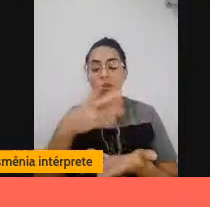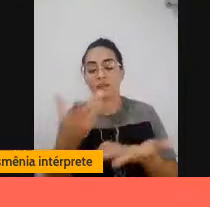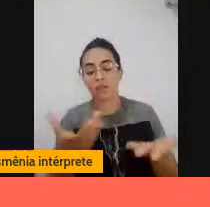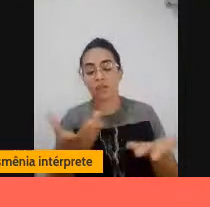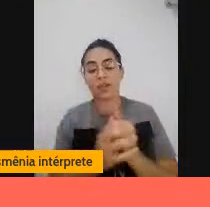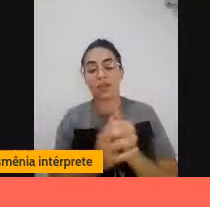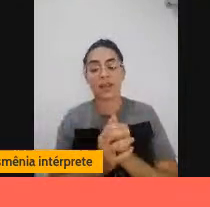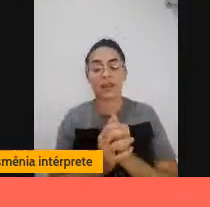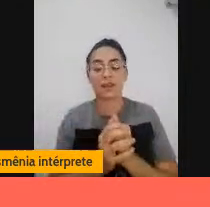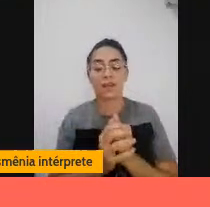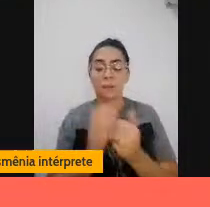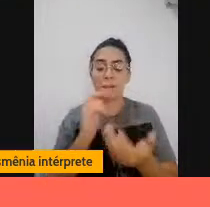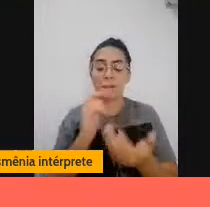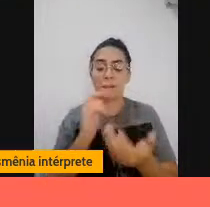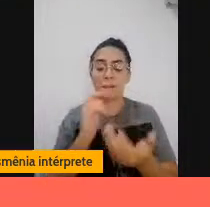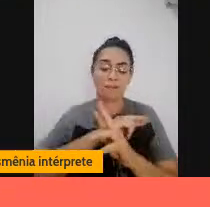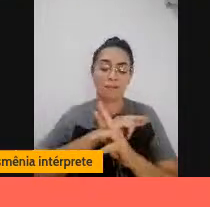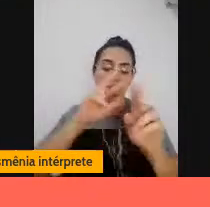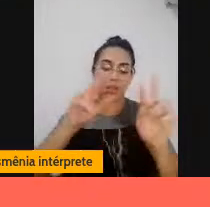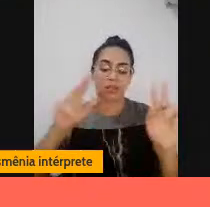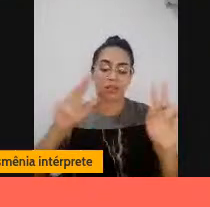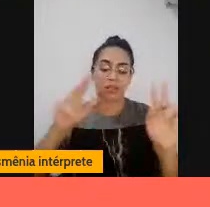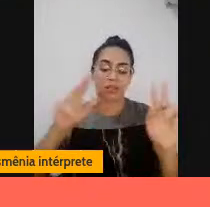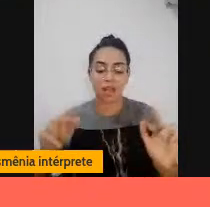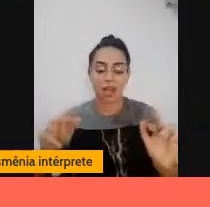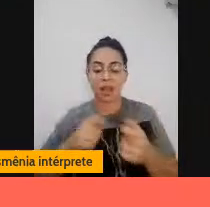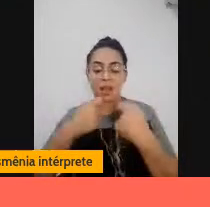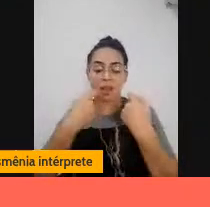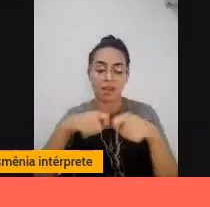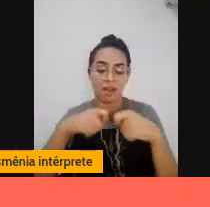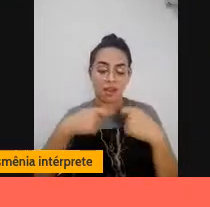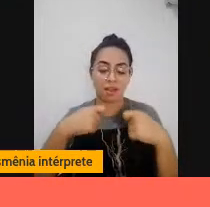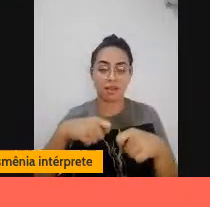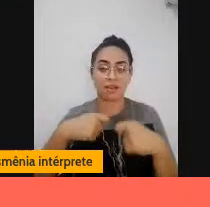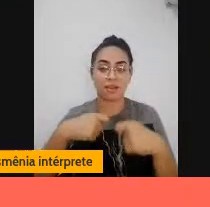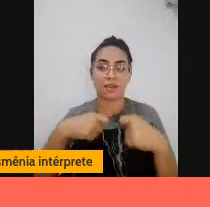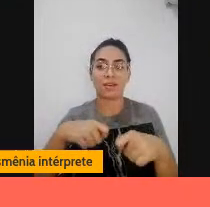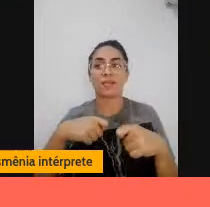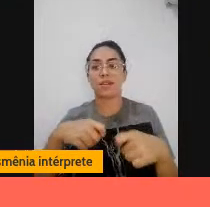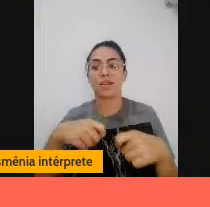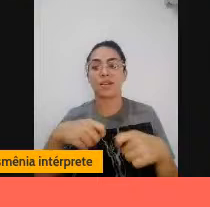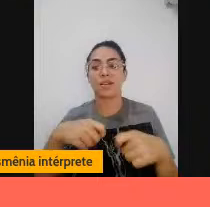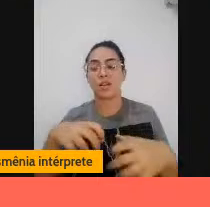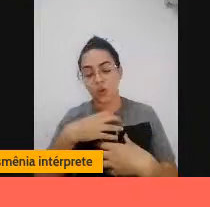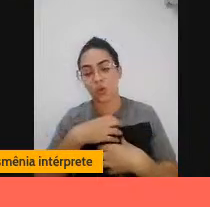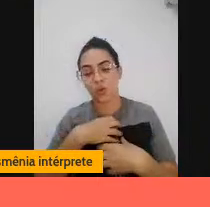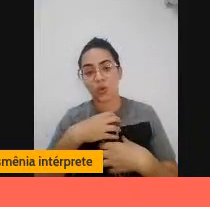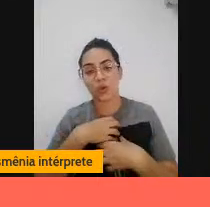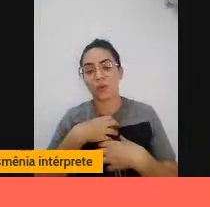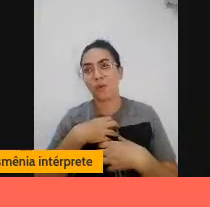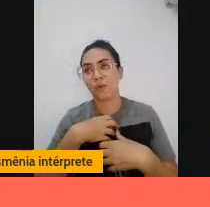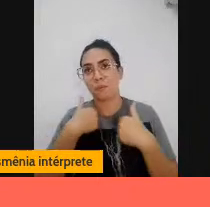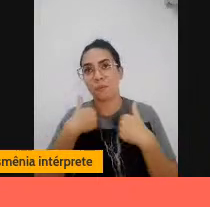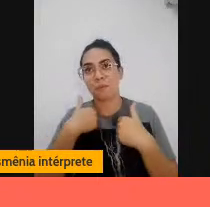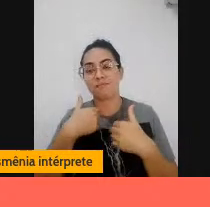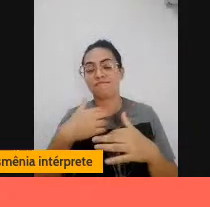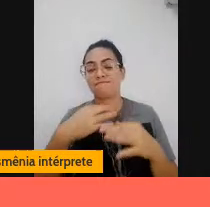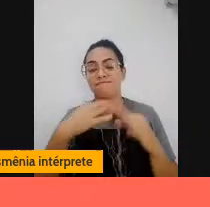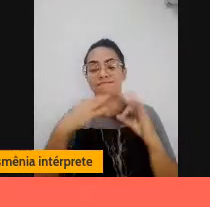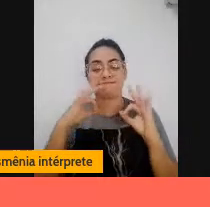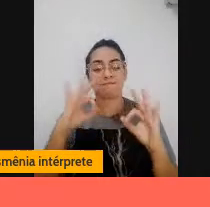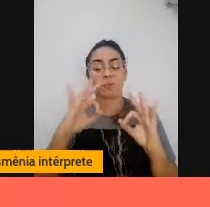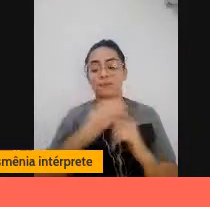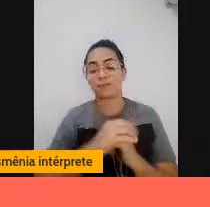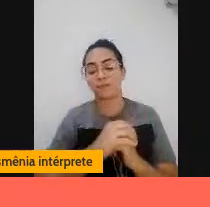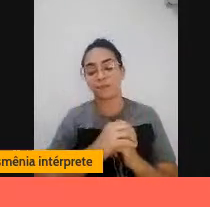pluralidade ela é necessária, ela é tomada de uma forma criativa. Então, eu agradeço muito